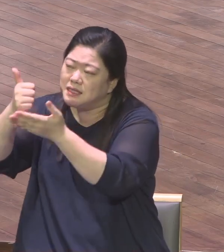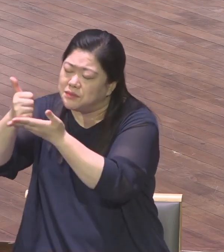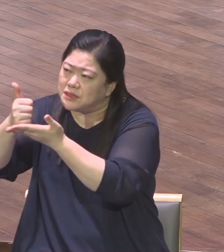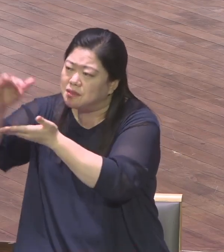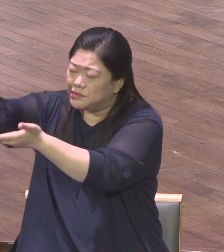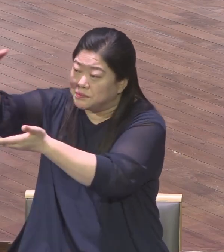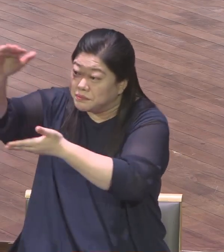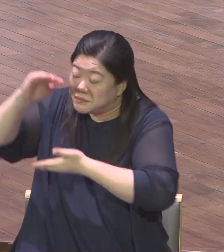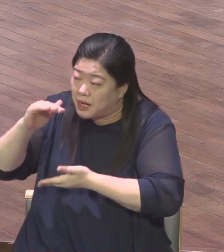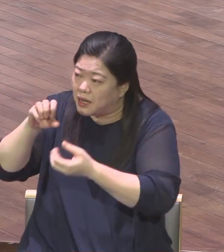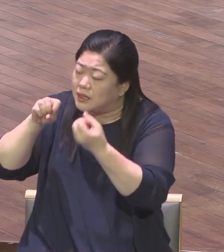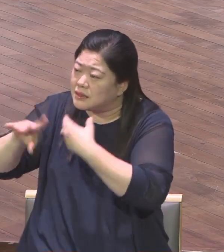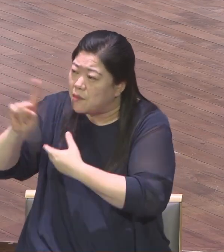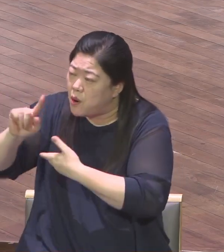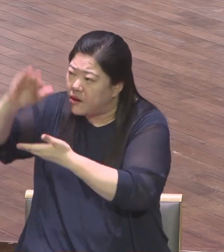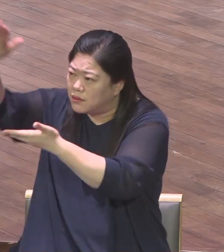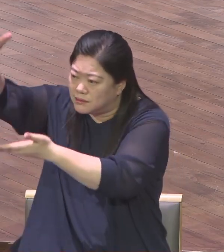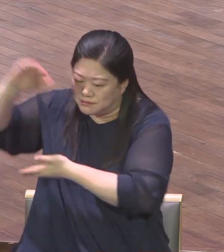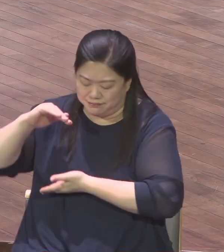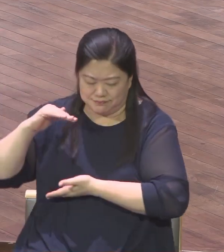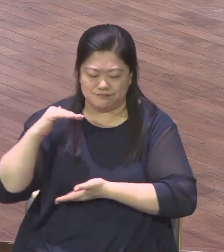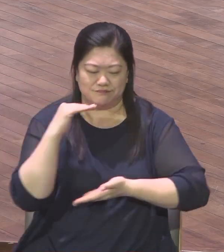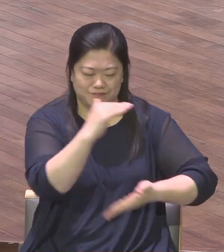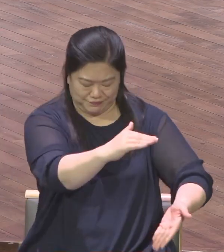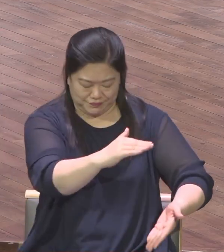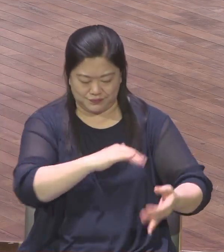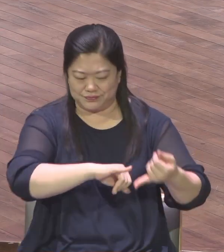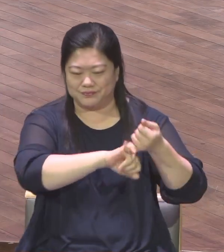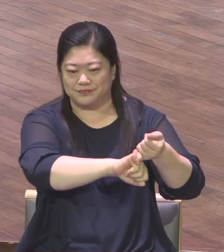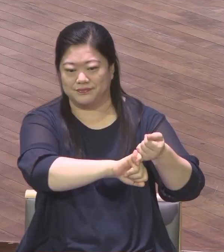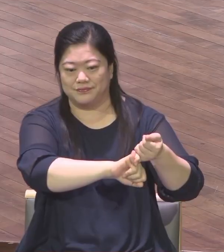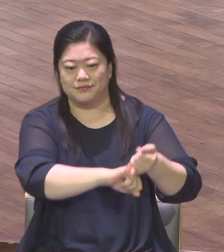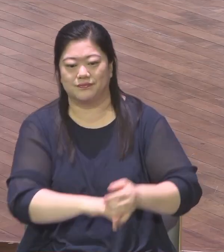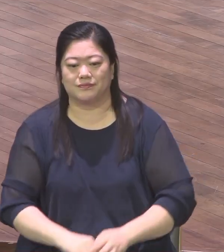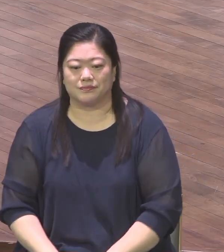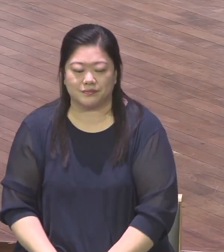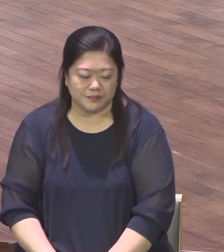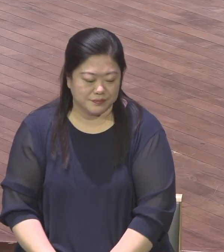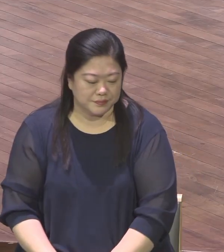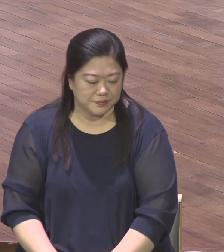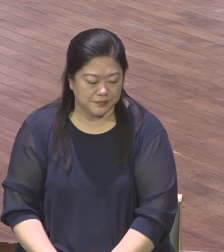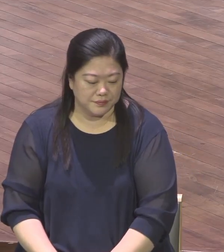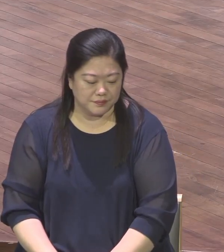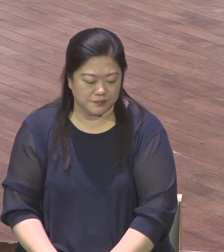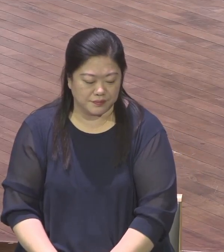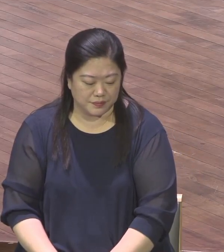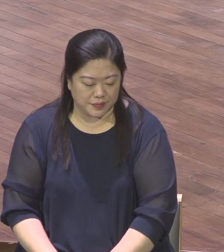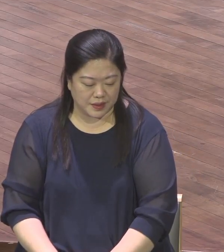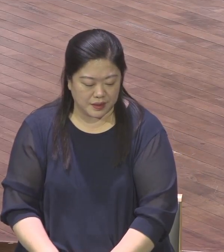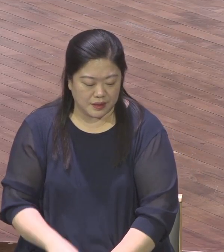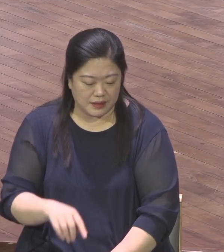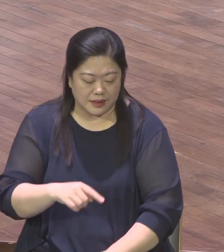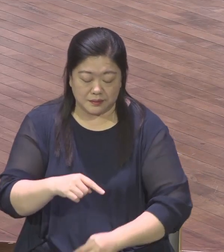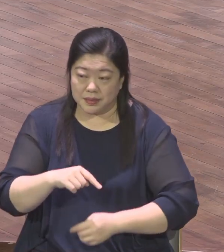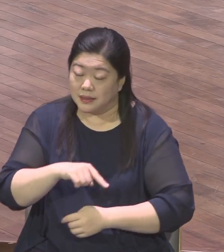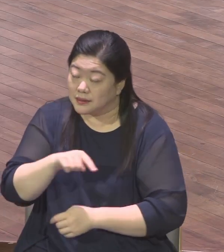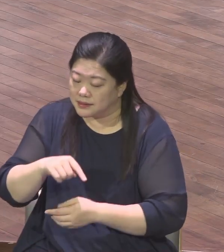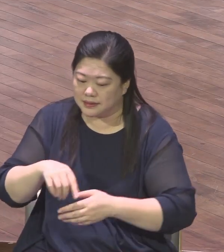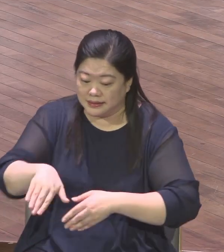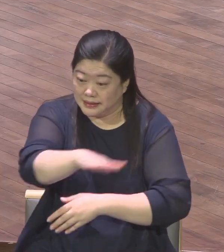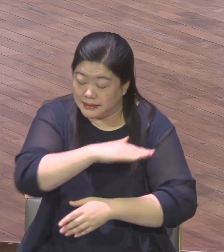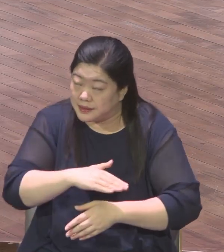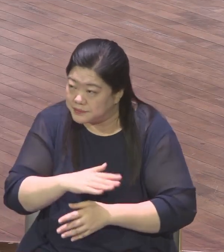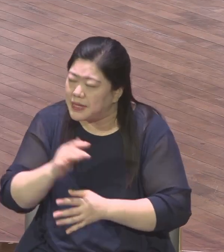너희에게 응답하시는 것을 숨김없이 너희에게 말하리라. 두 절 같이 읽읍시다. 그들이 예레미야에게